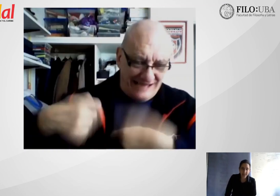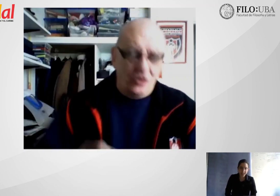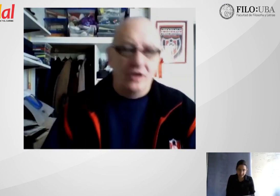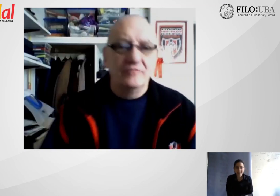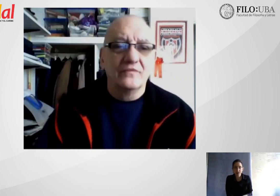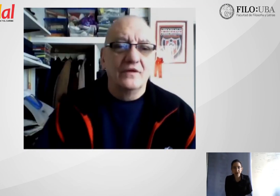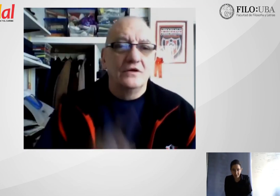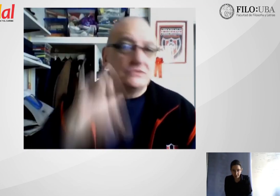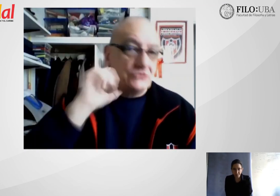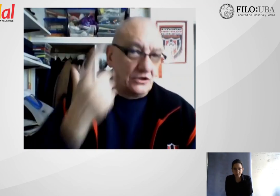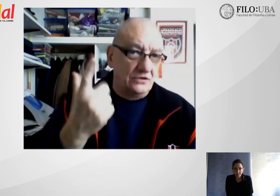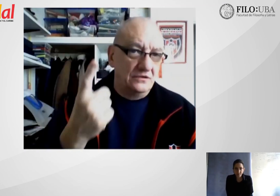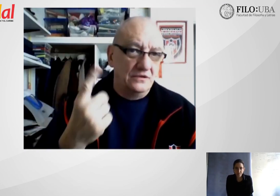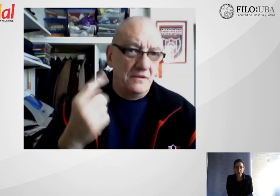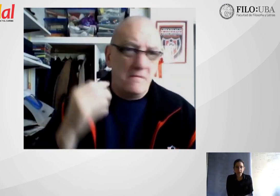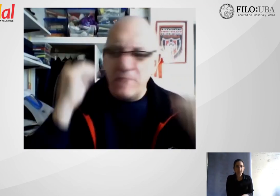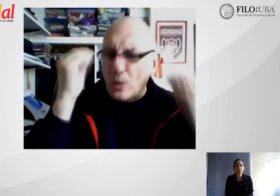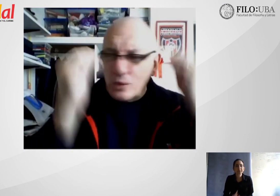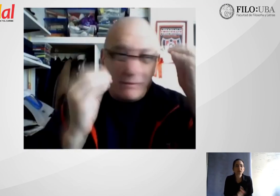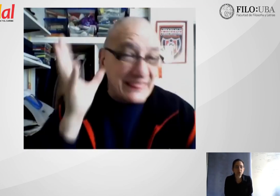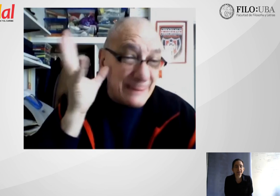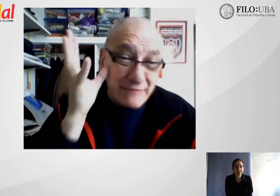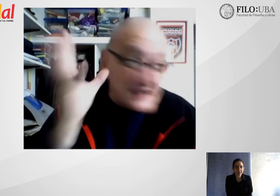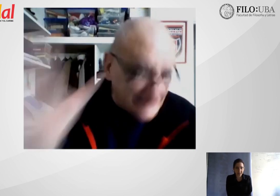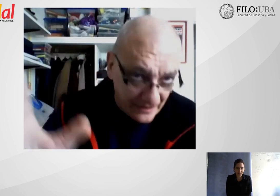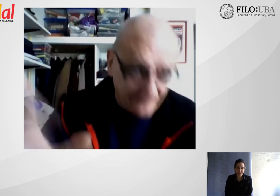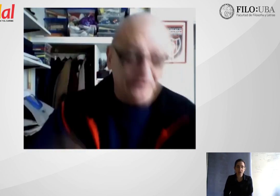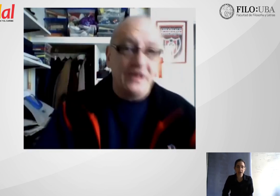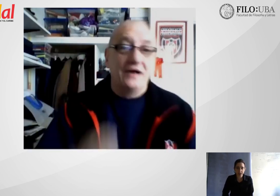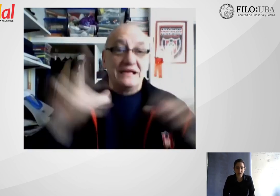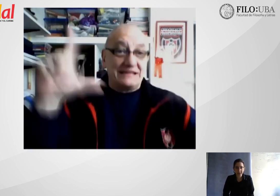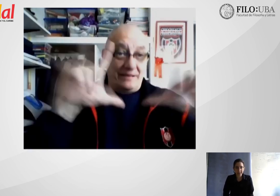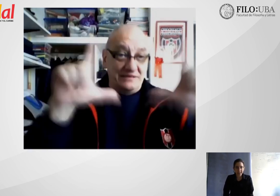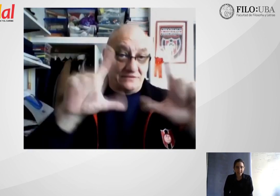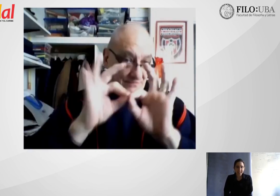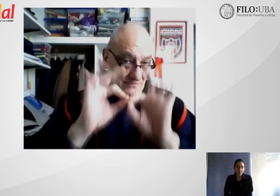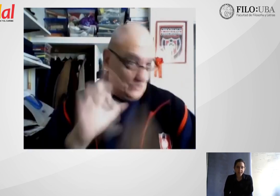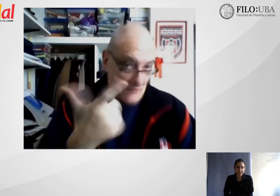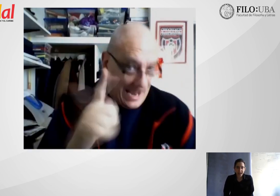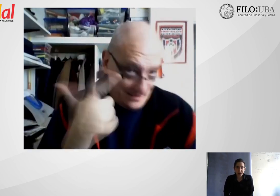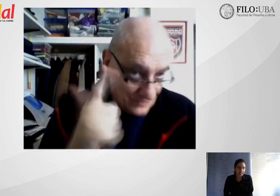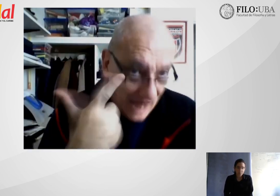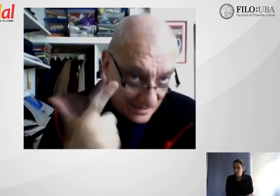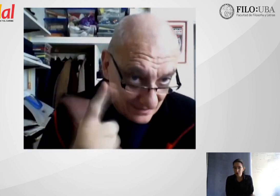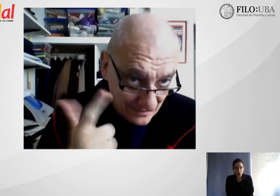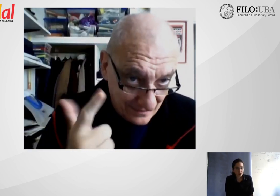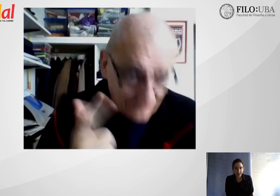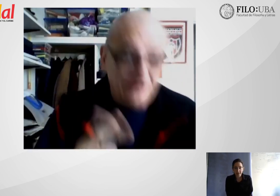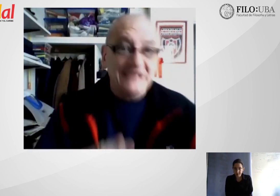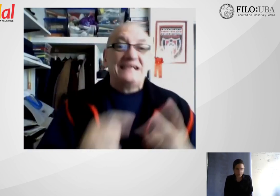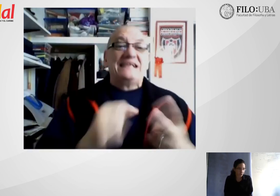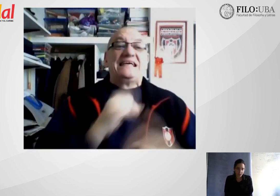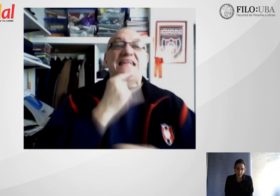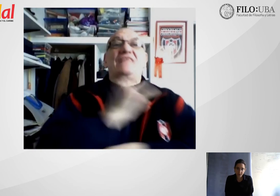señal. En Santiago del Estero. Es una persona sola que vive en Santiago del Estero. ¿Y qué pasa? Ahí no